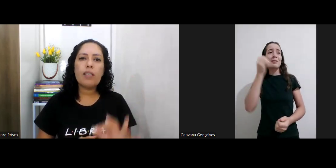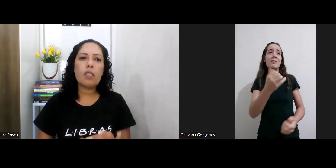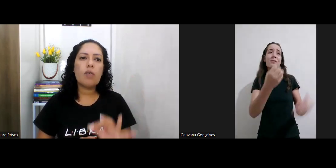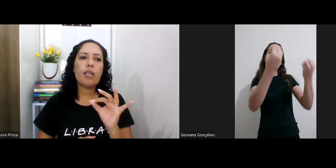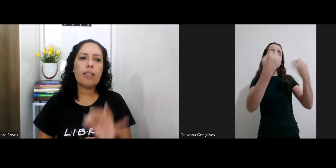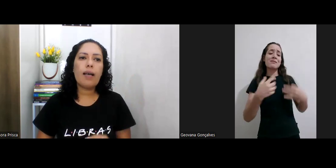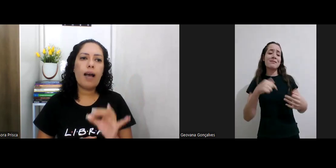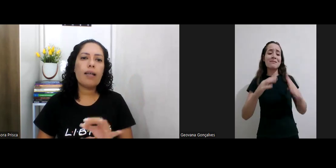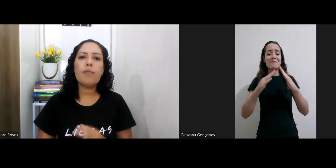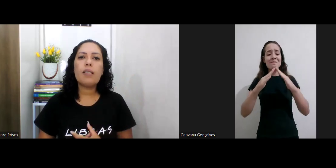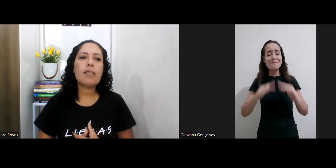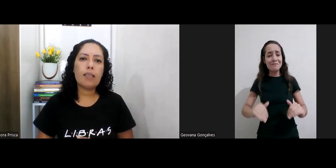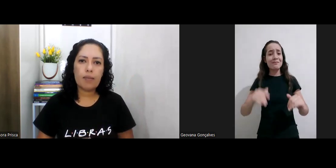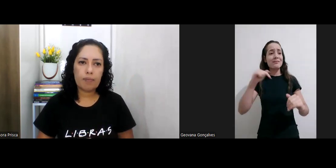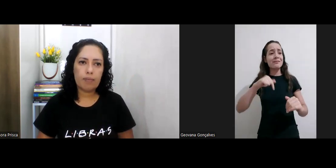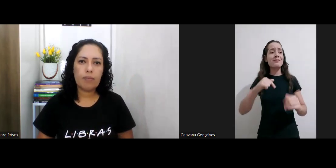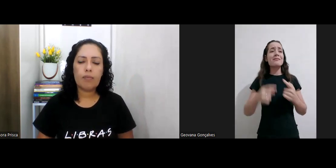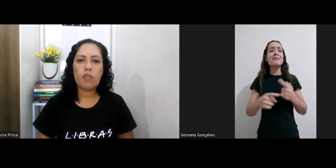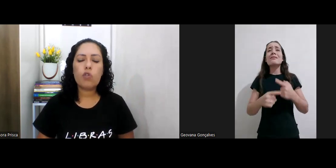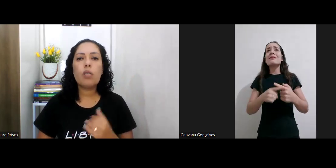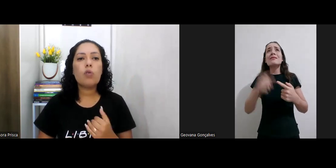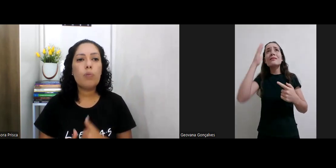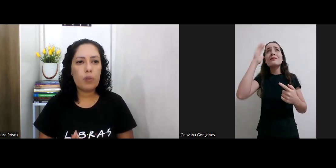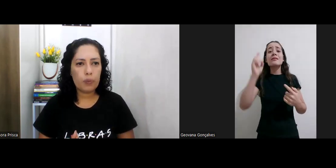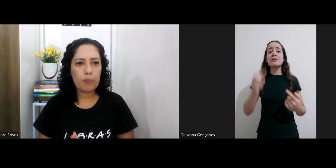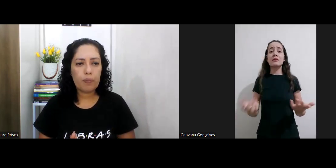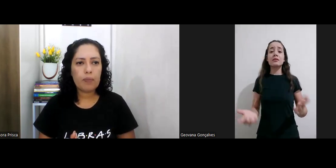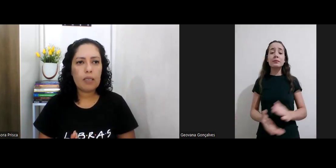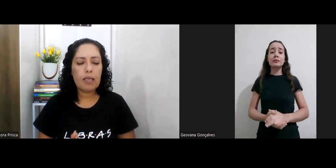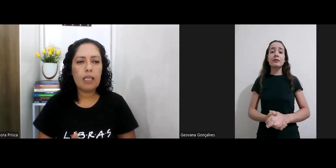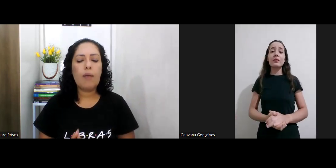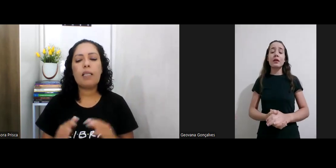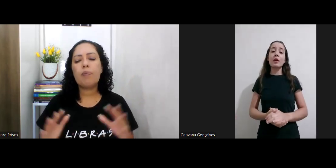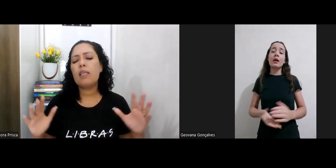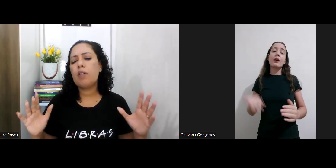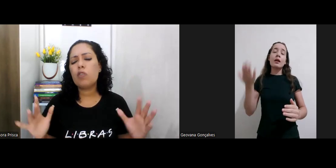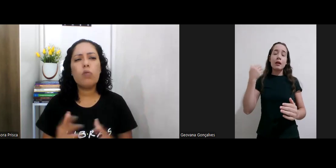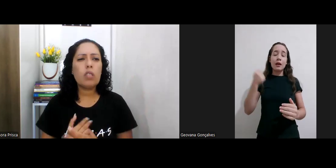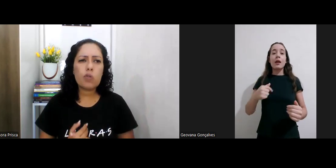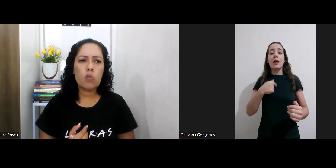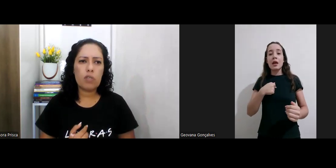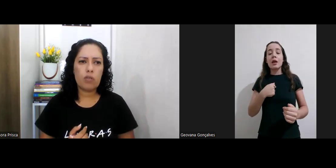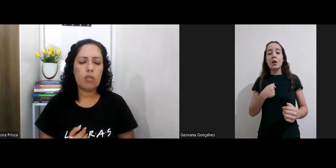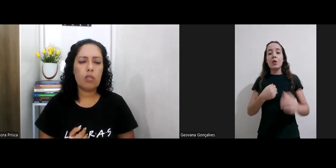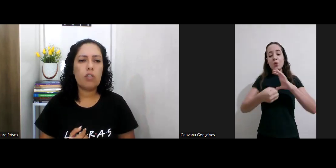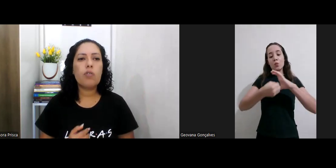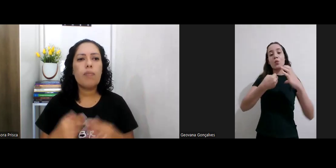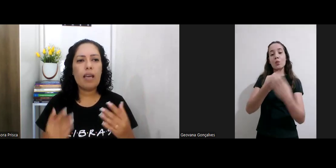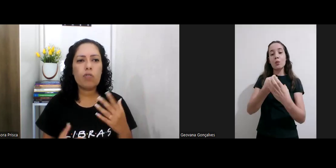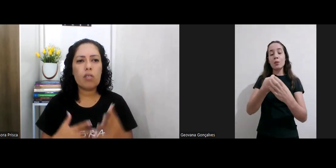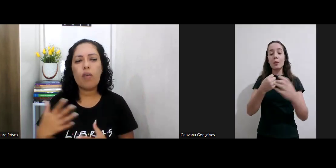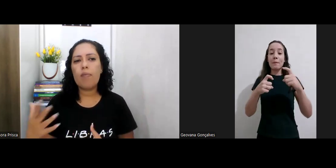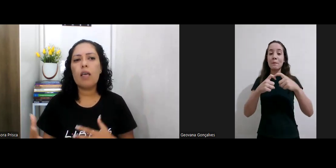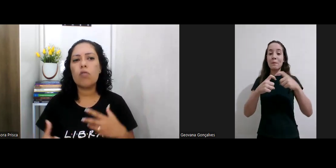turma específica da área da medicina, estudando comigo. Na época da pandemia, eu tive muitas turmas